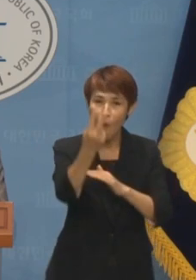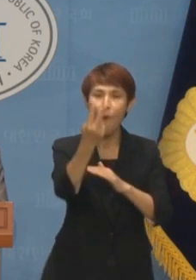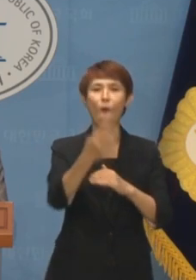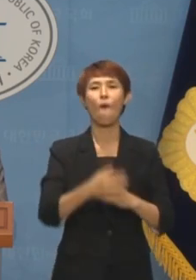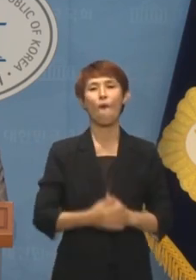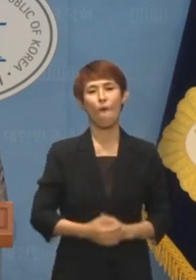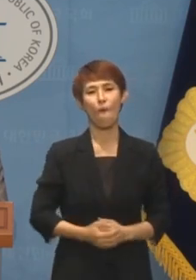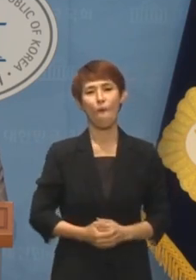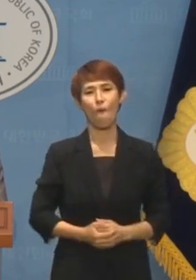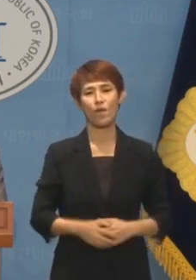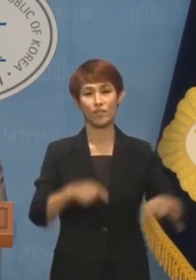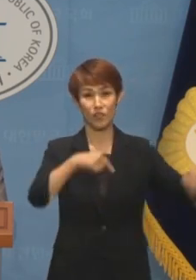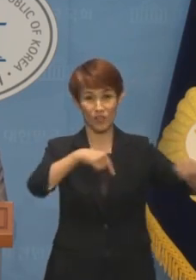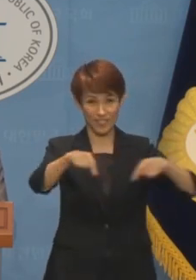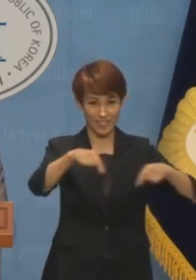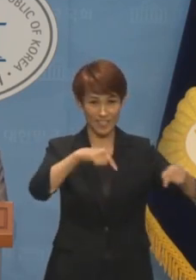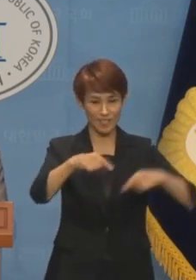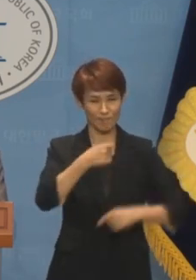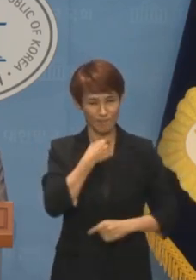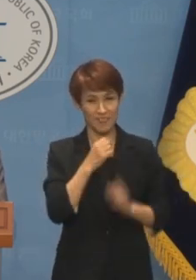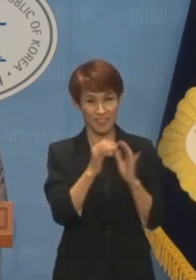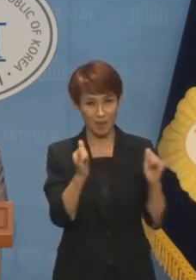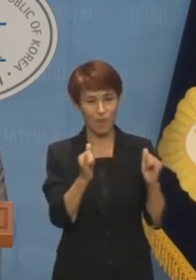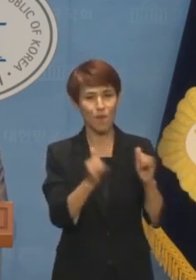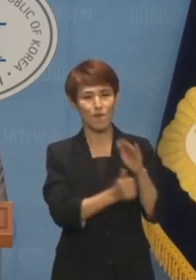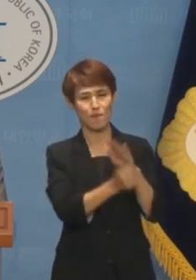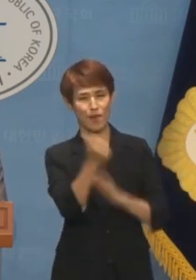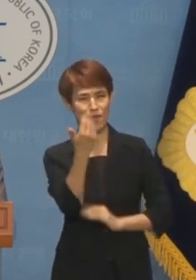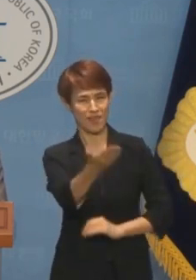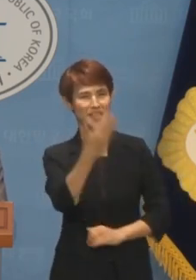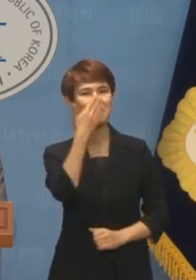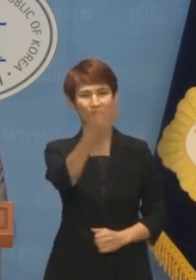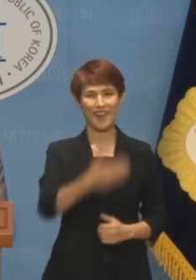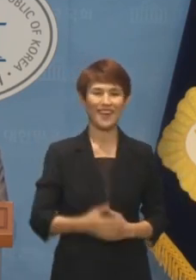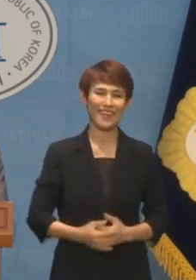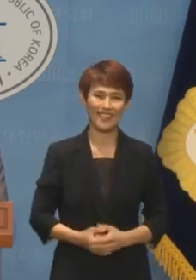많은 정치 지방상들에게 희망을 줄 것입니다.